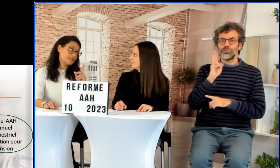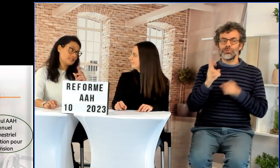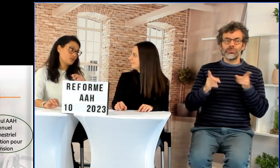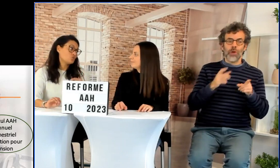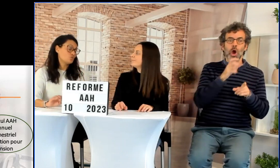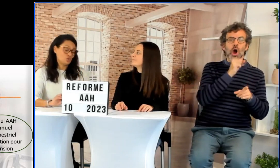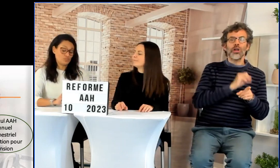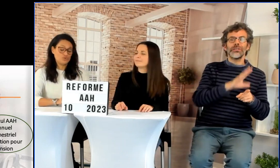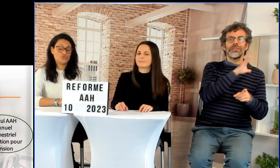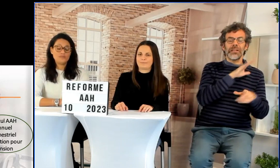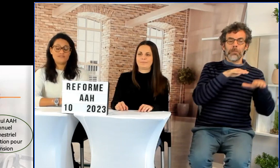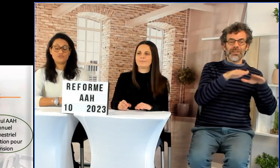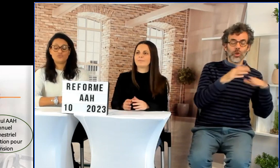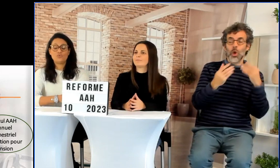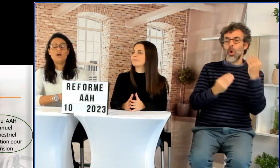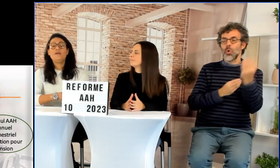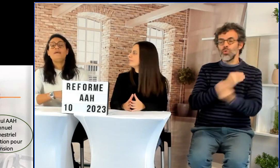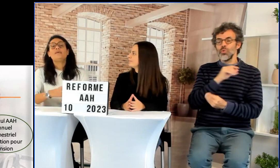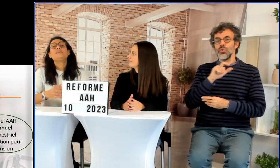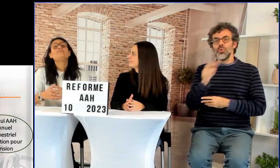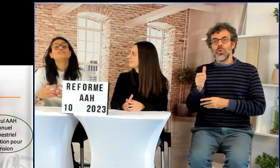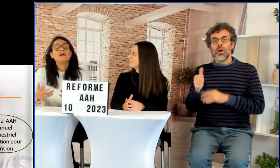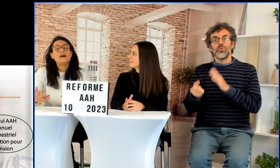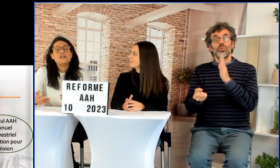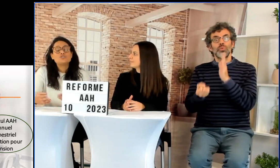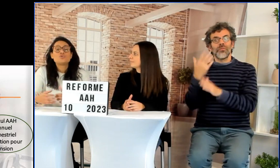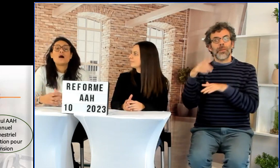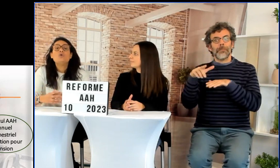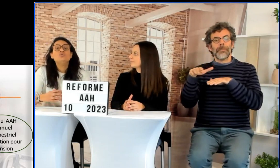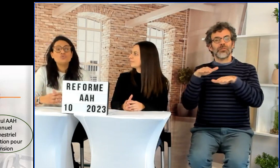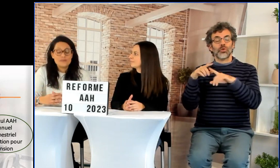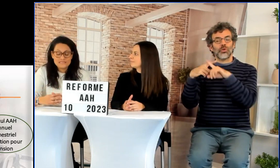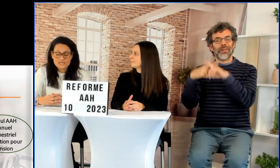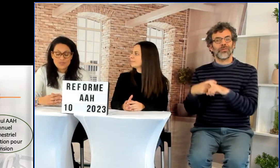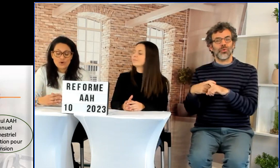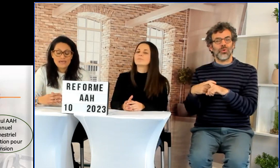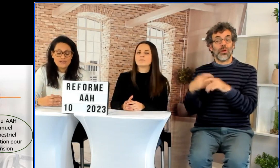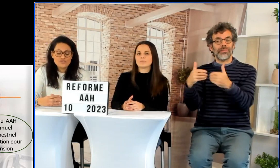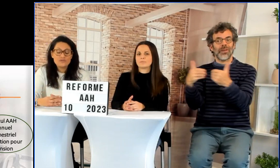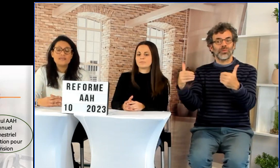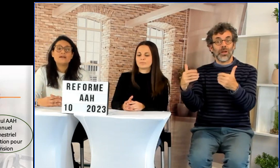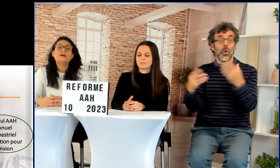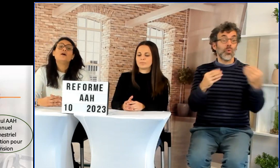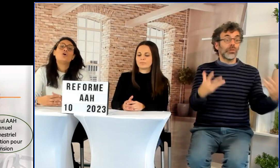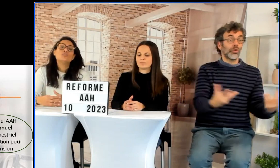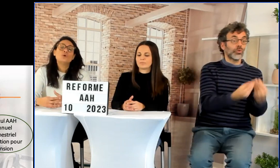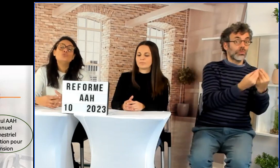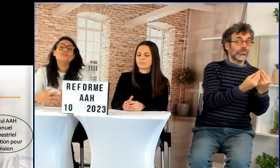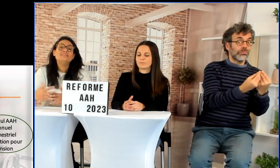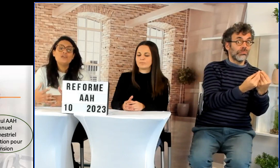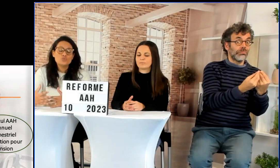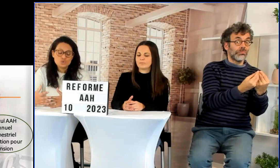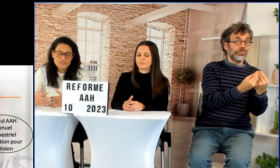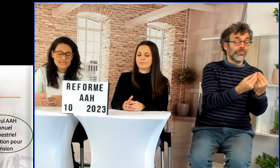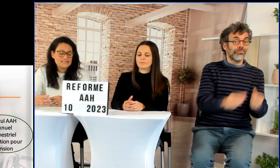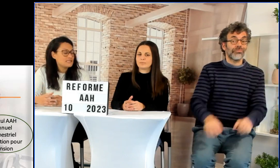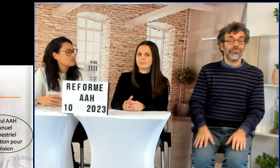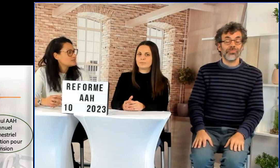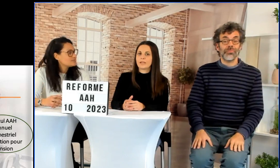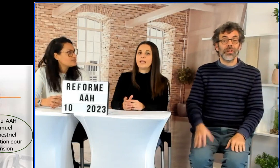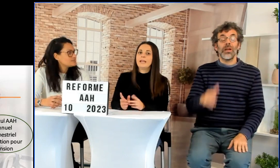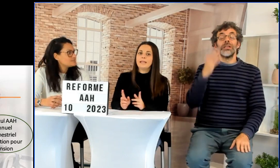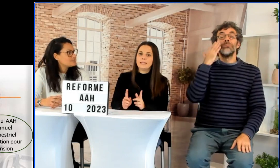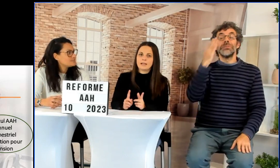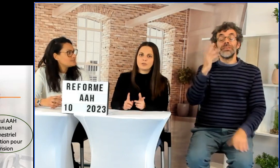à partir d'octobre 2023, eh bien votre AAH sera automatiquement calculé en mode